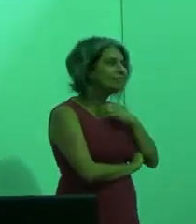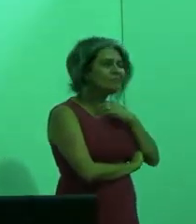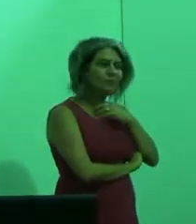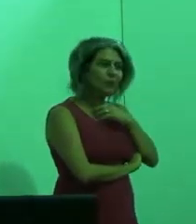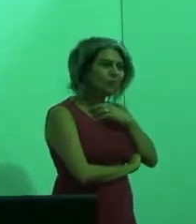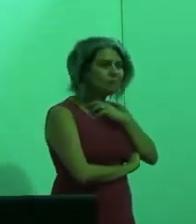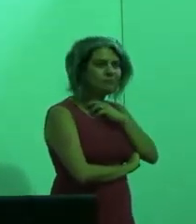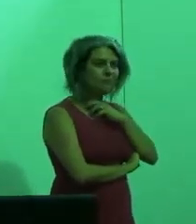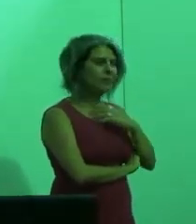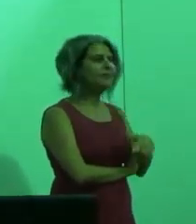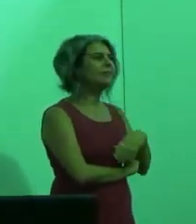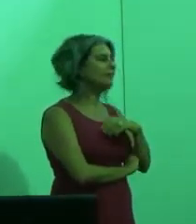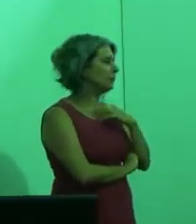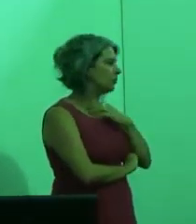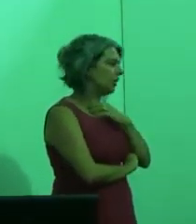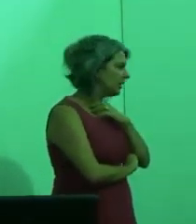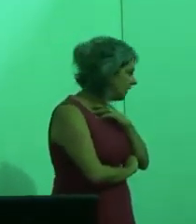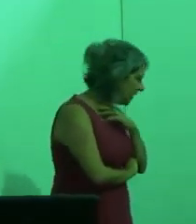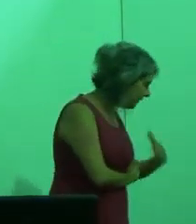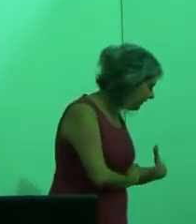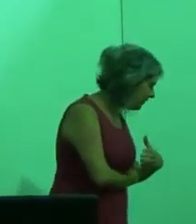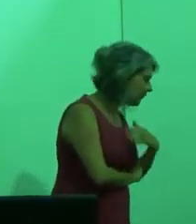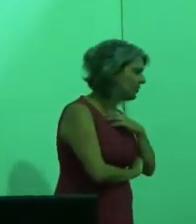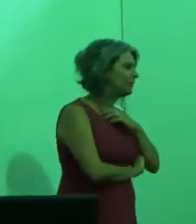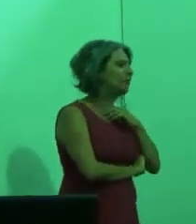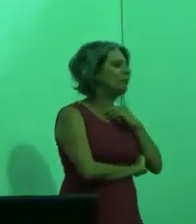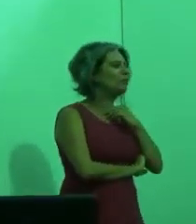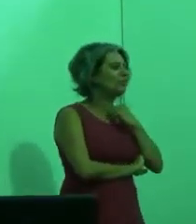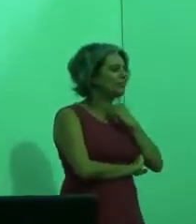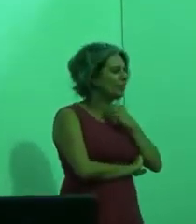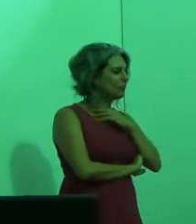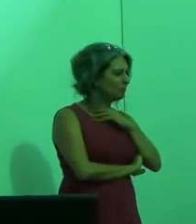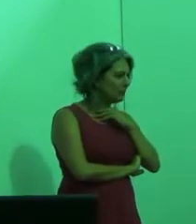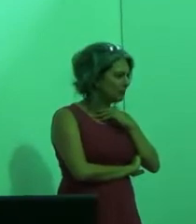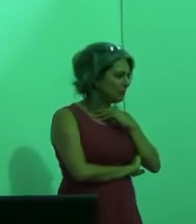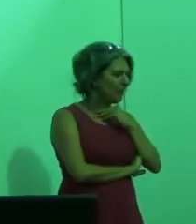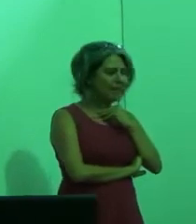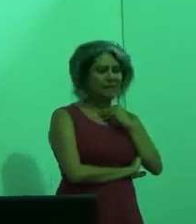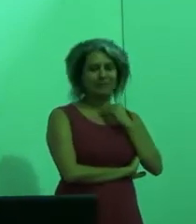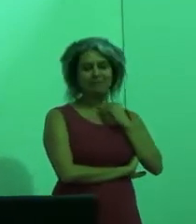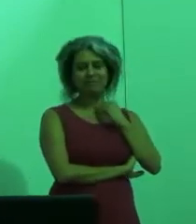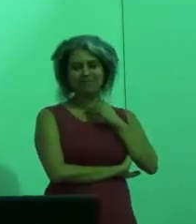estou felicíssima de estar aqui e agradecidíssima por vocês terem me convidado para falar.